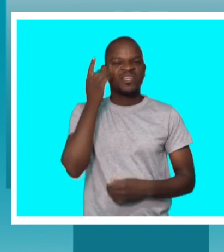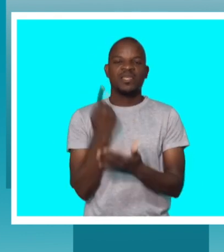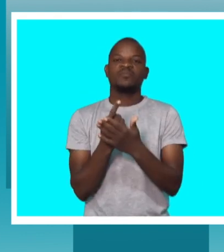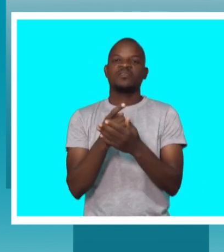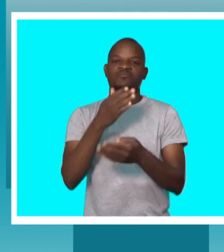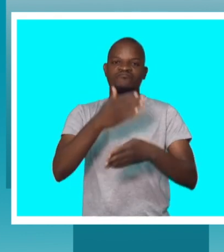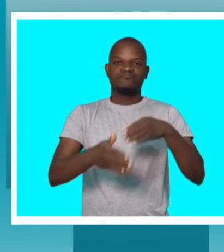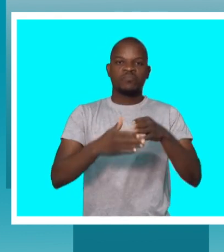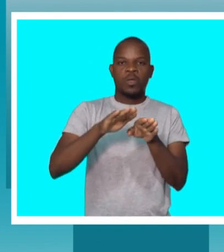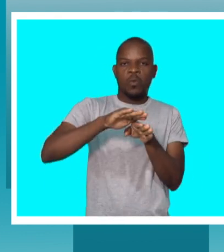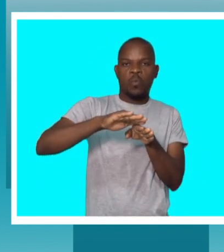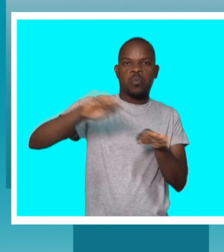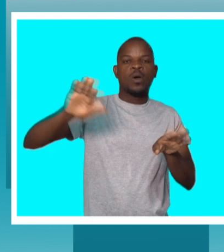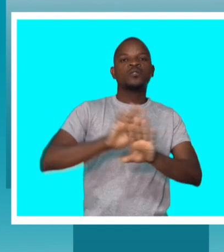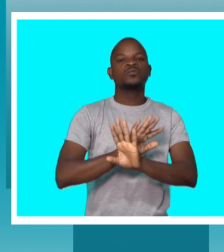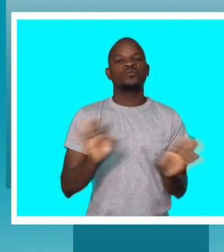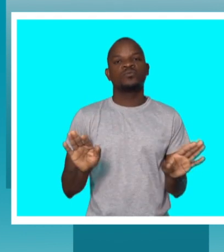é de que tem que fazer rampa.